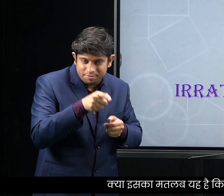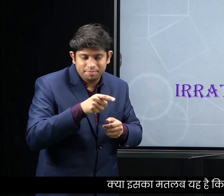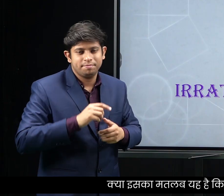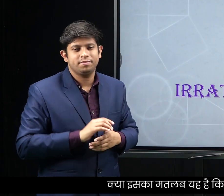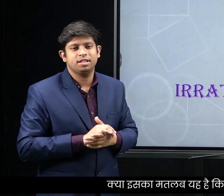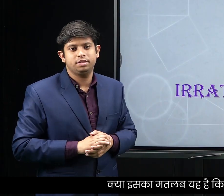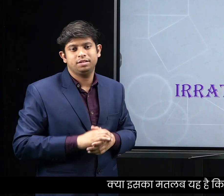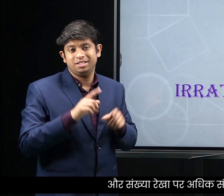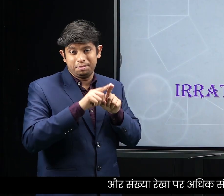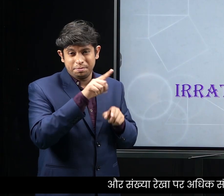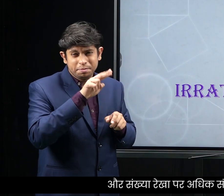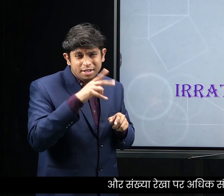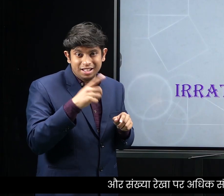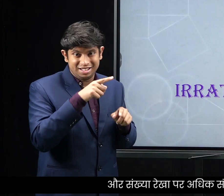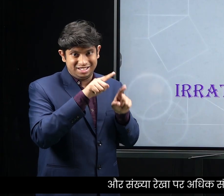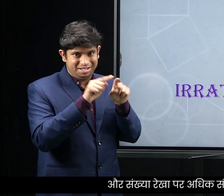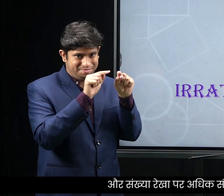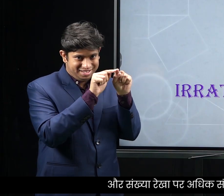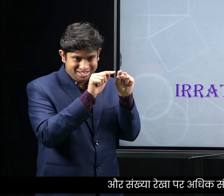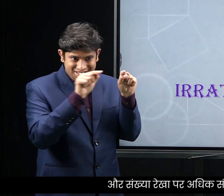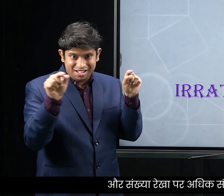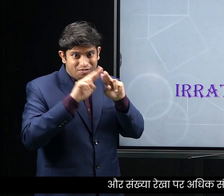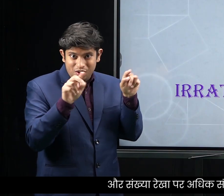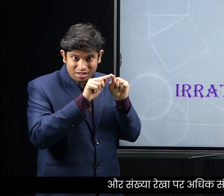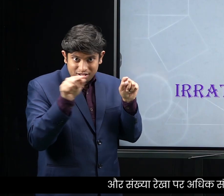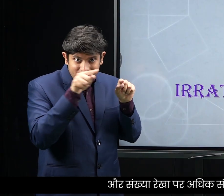भरी हुई है और संख्या रेखा पर अधिक संख्याएं नहीं हैं?